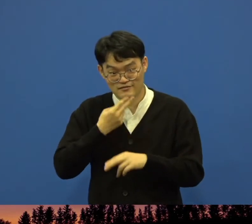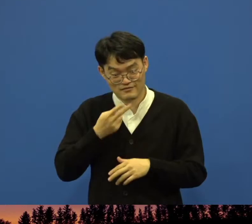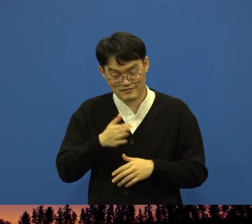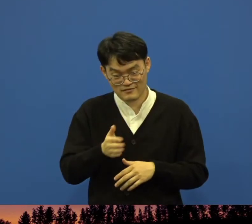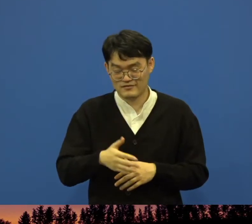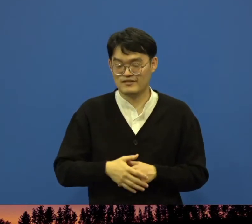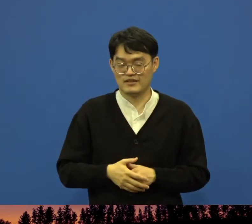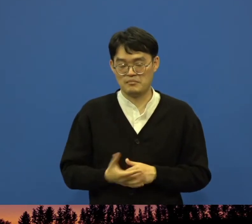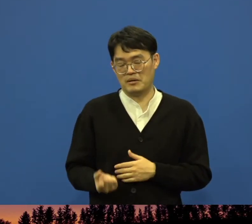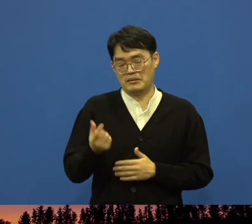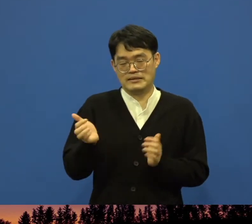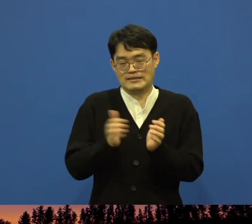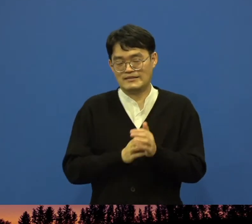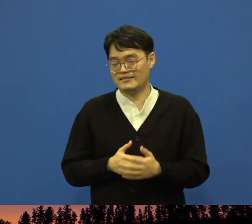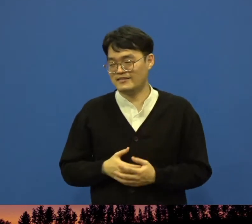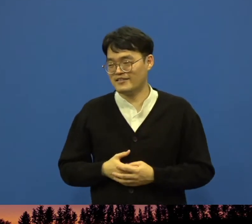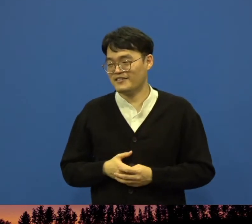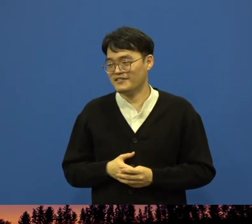빨리 마칠게요.